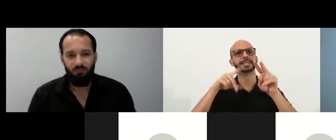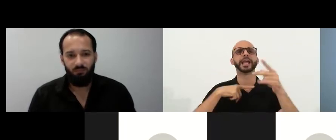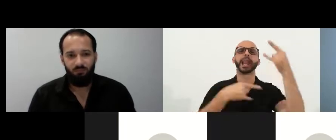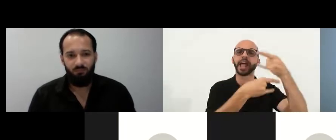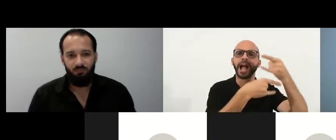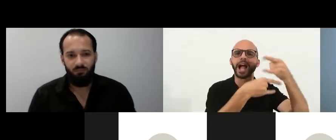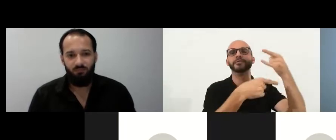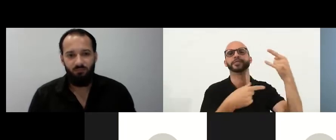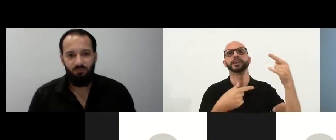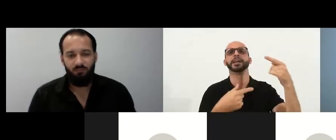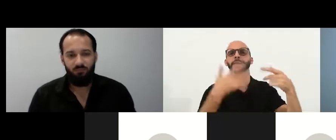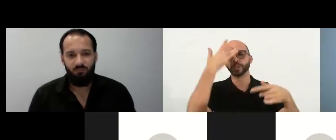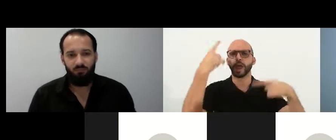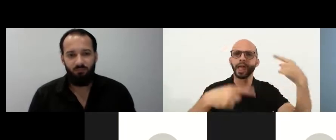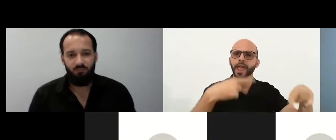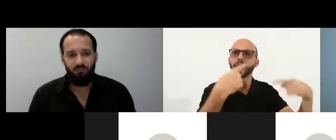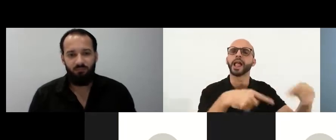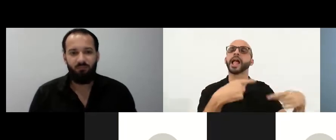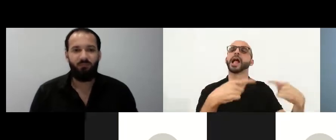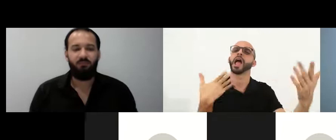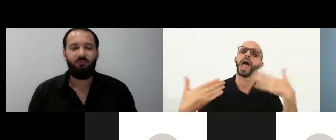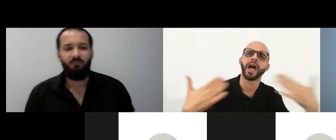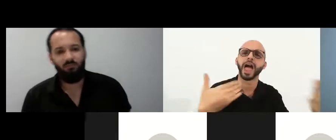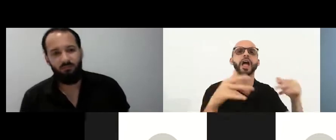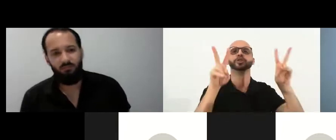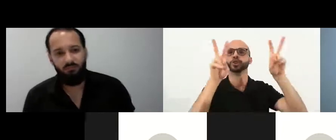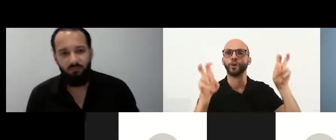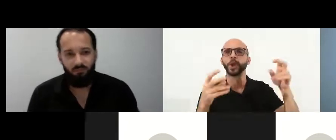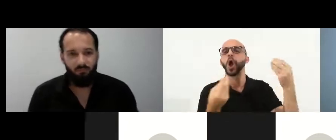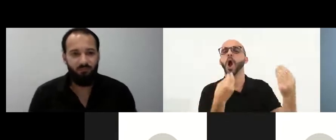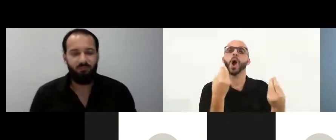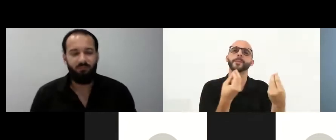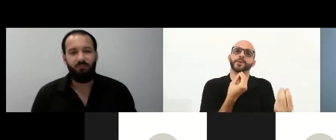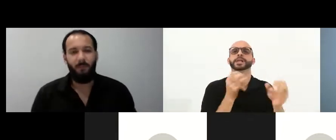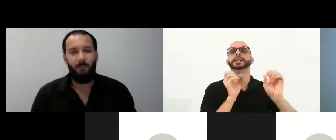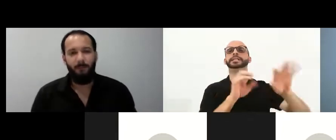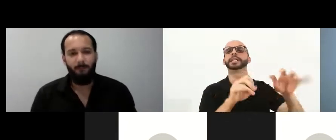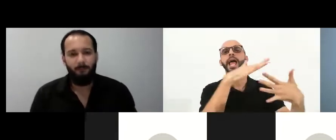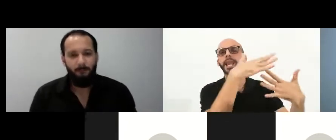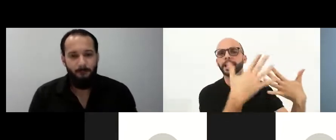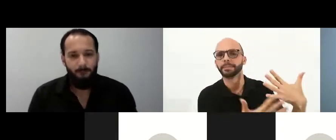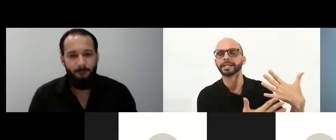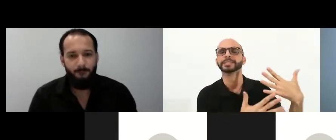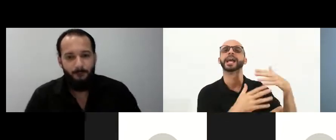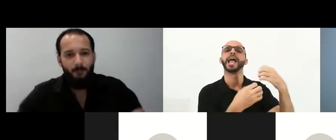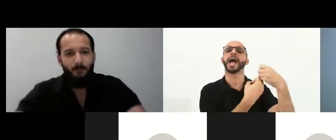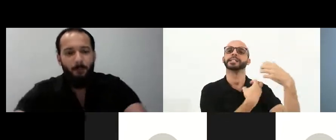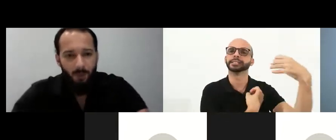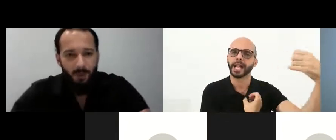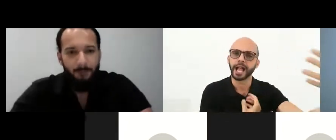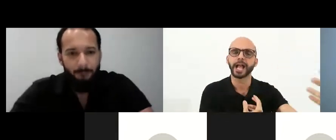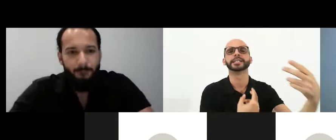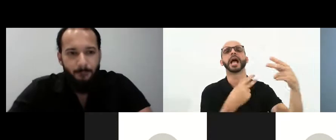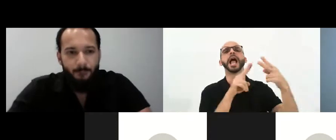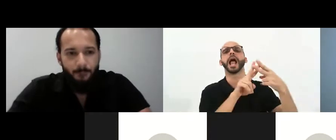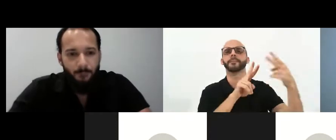quê? Nós estamos, por exemplo, assistindo lives, nós estamos discutindo essas temáticas, vendo como que a